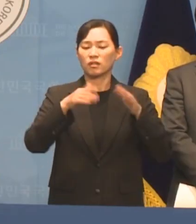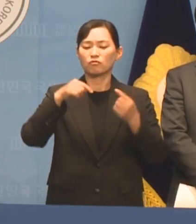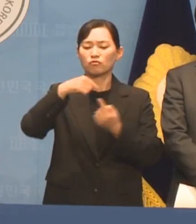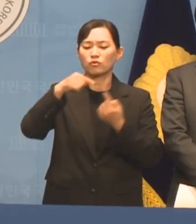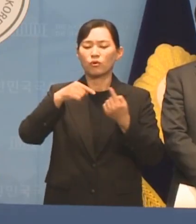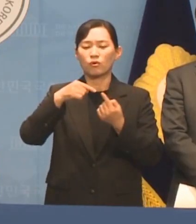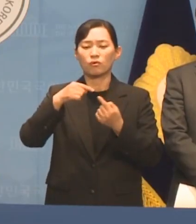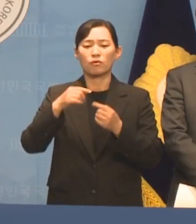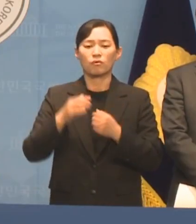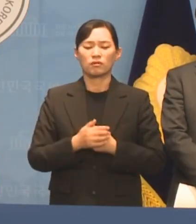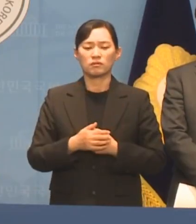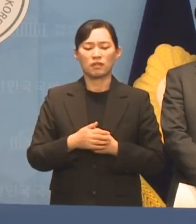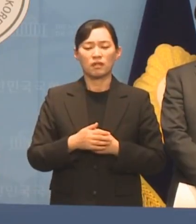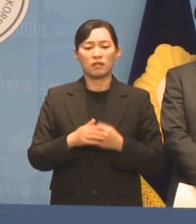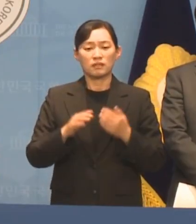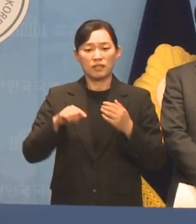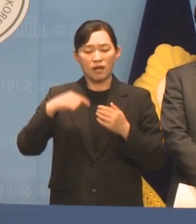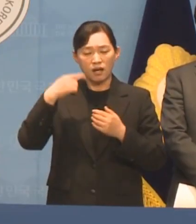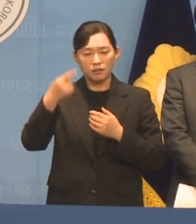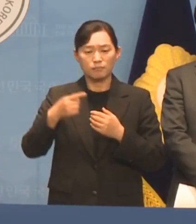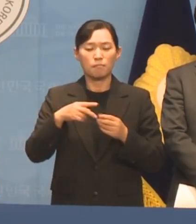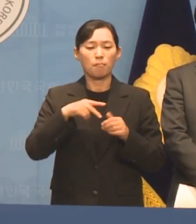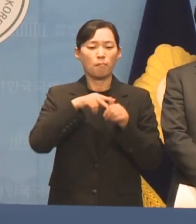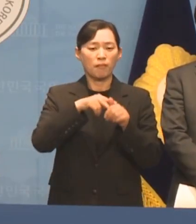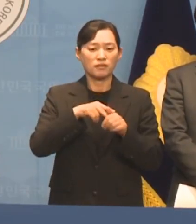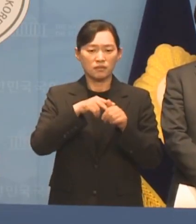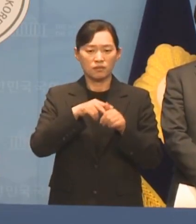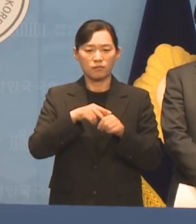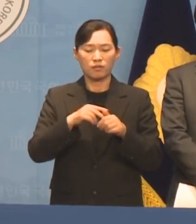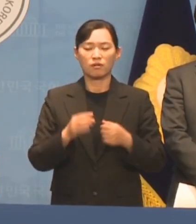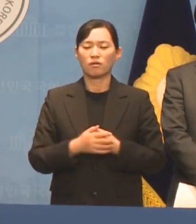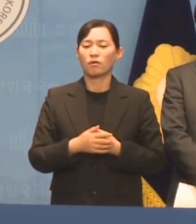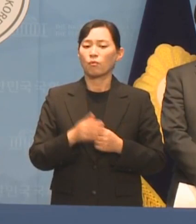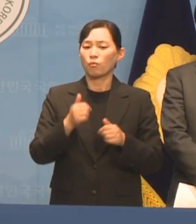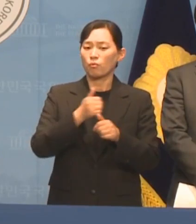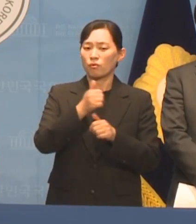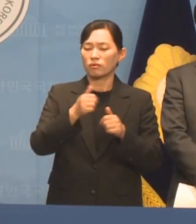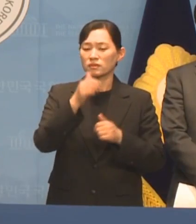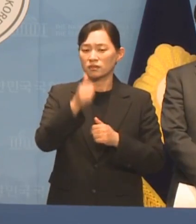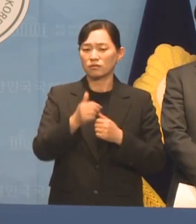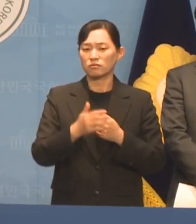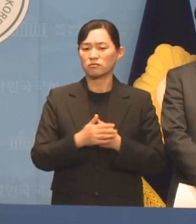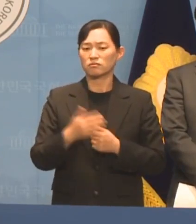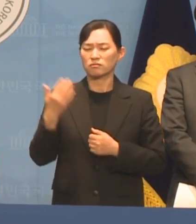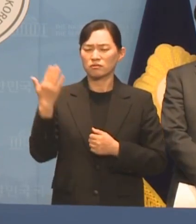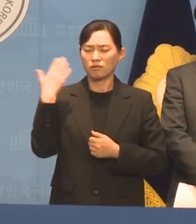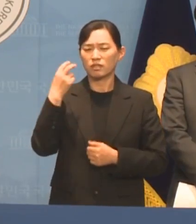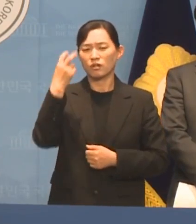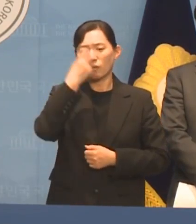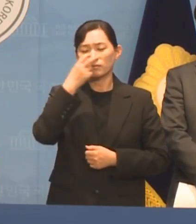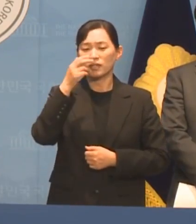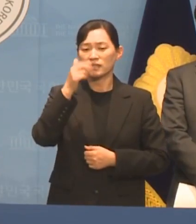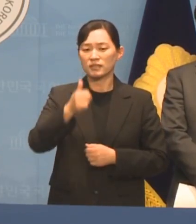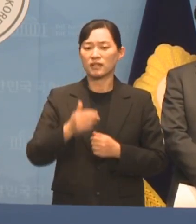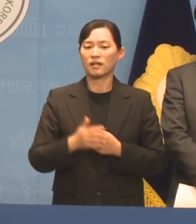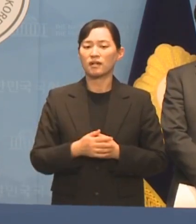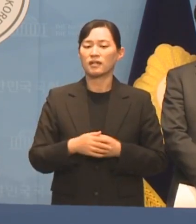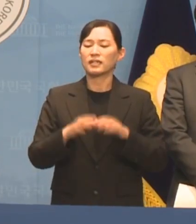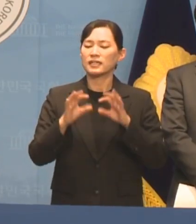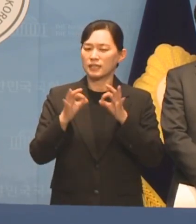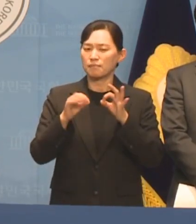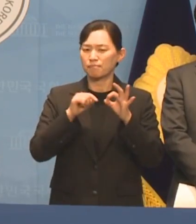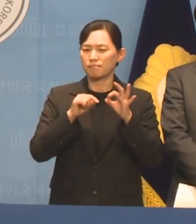차기 한국마사회 회장으로 내란 속의 윤석열의 서울대 법대 선배인 전 검사장이자 전 새누리당 의원 김모